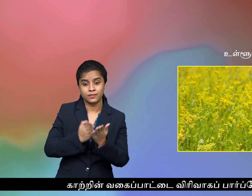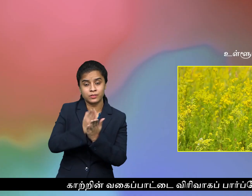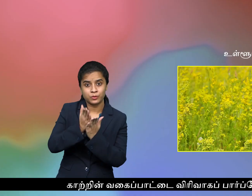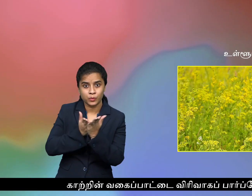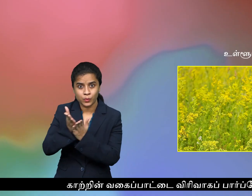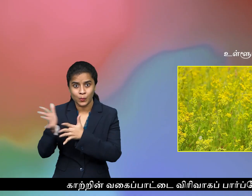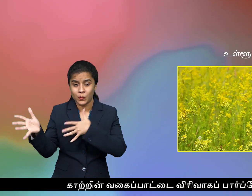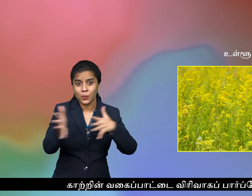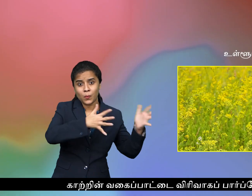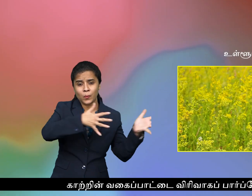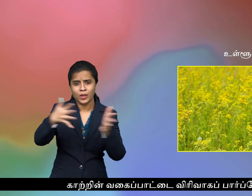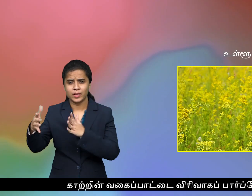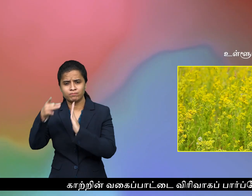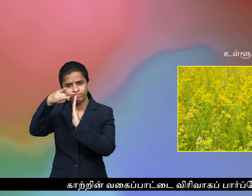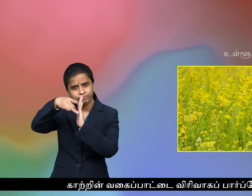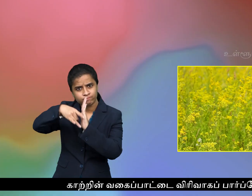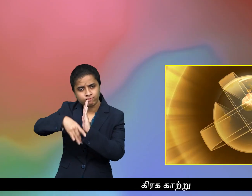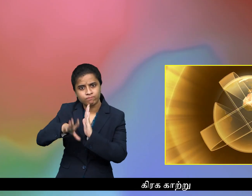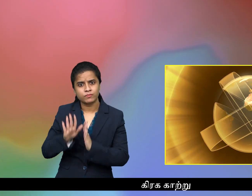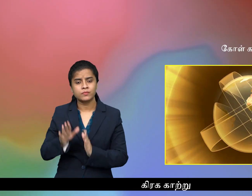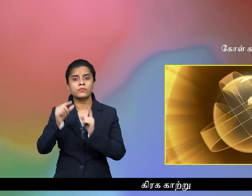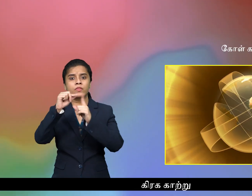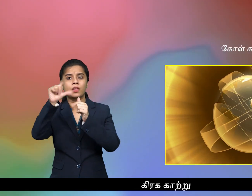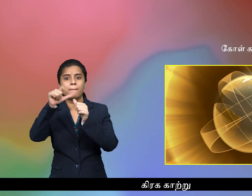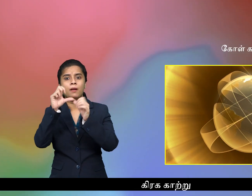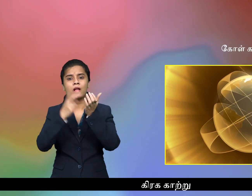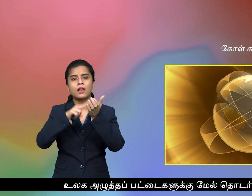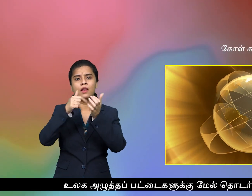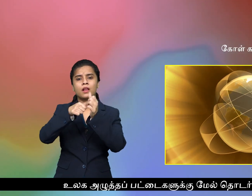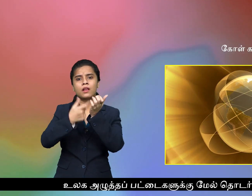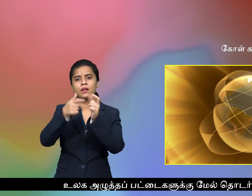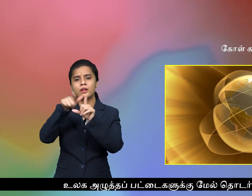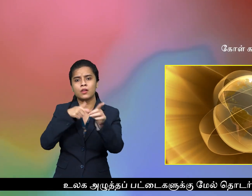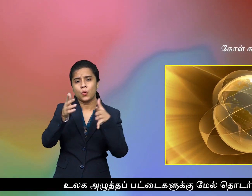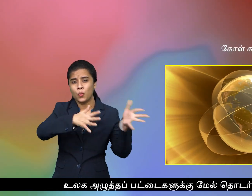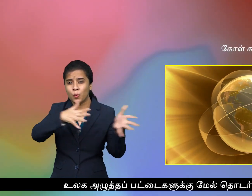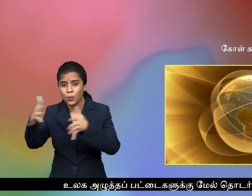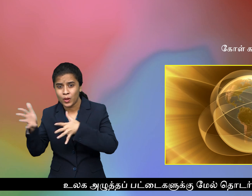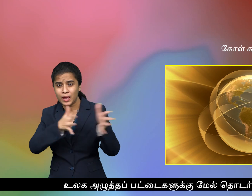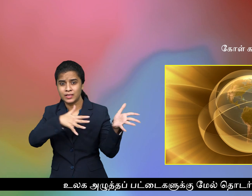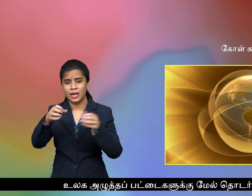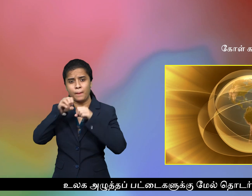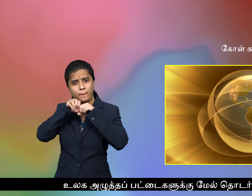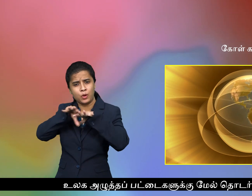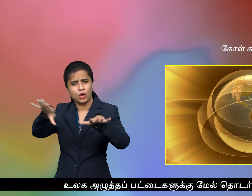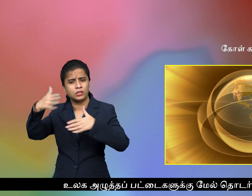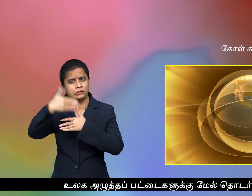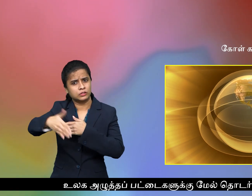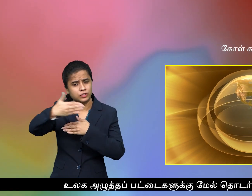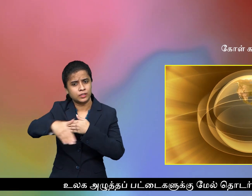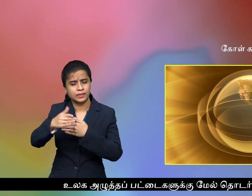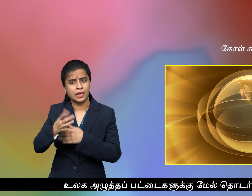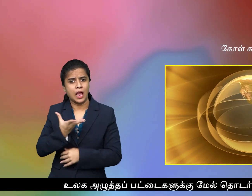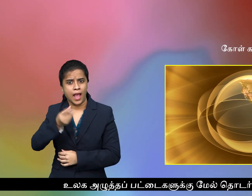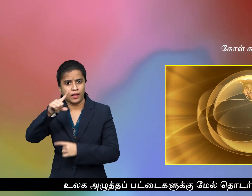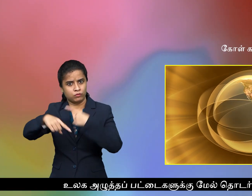வகைப்பாட்டை விரிவாக பார்ப்போம். கிரக காற்று உலக அழுத்த பட்டைகளுக்கு மேல்